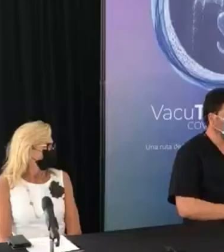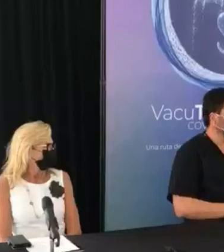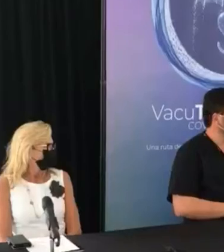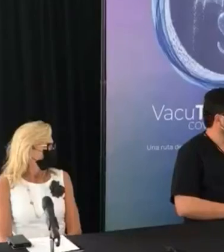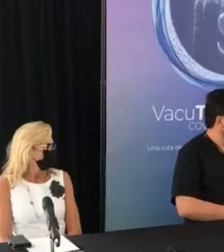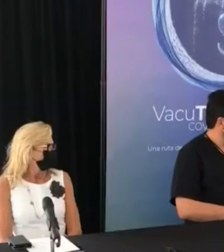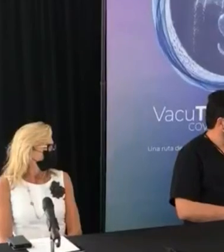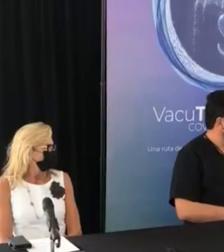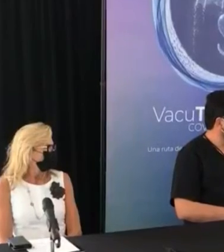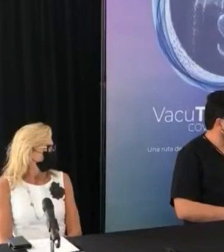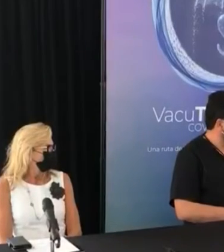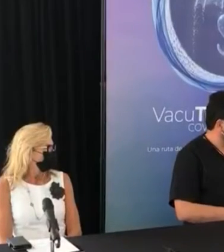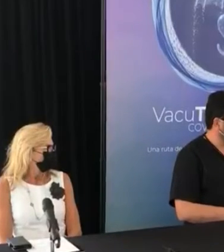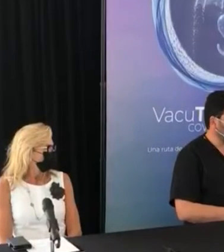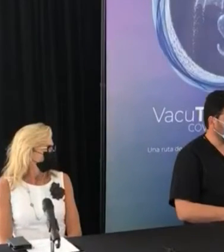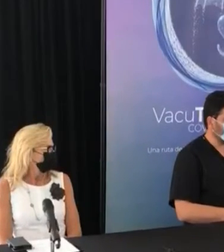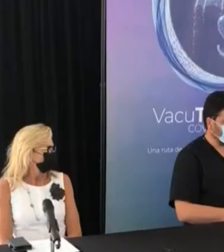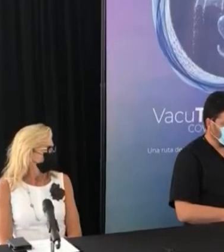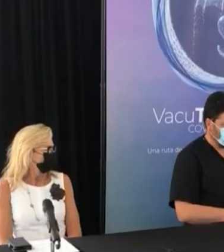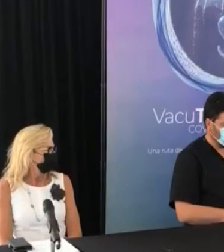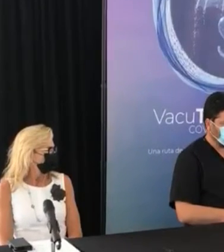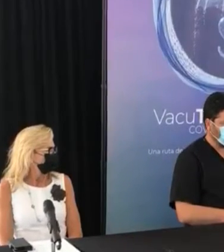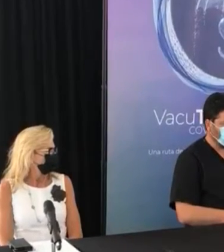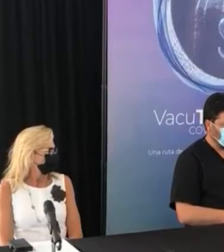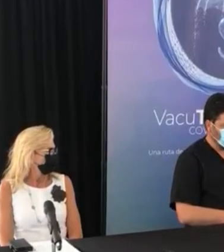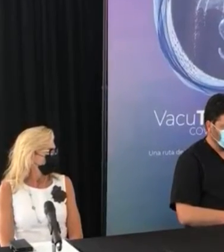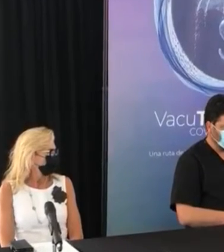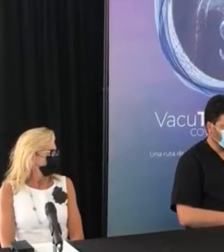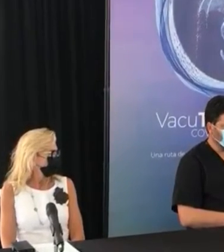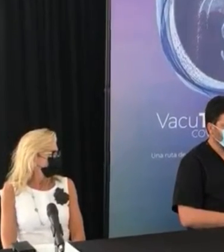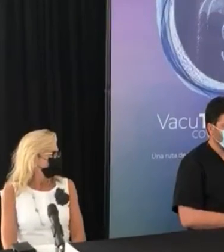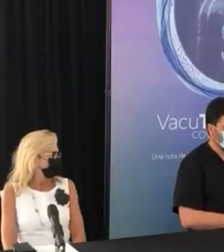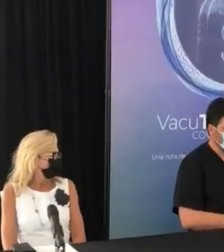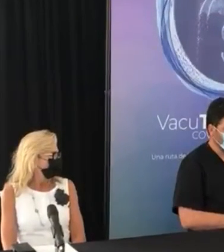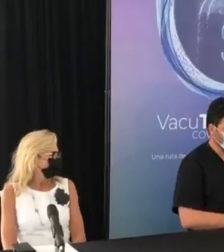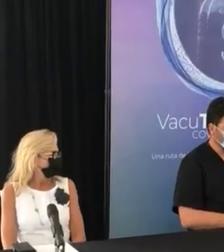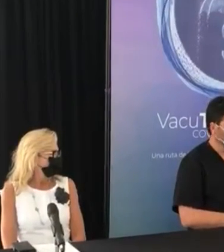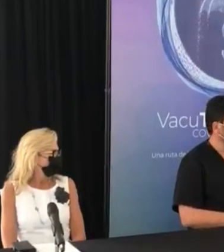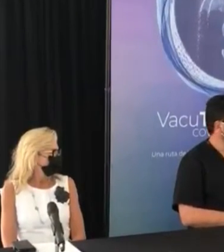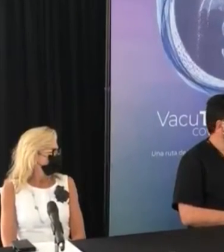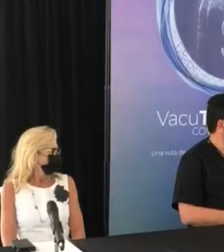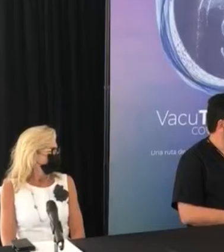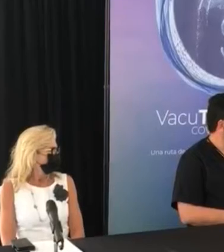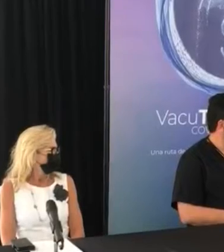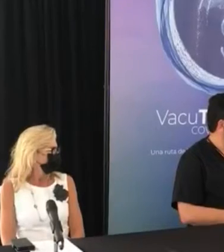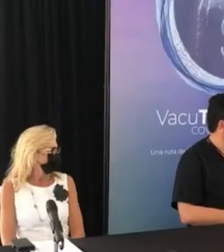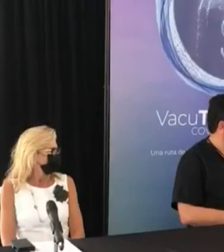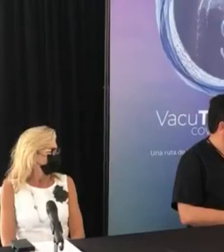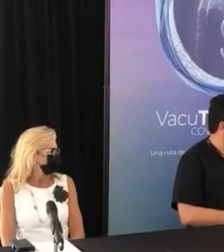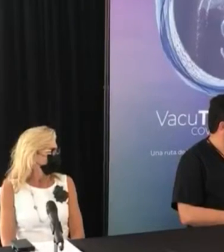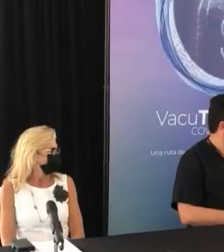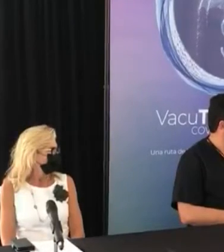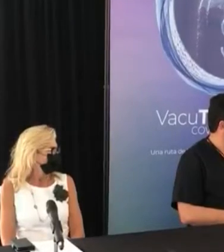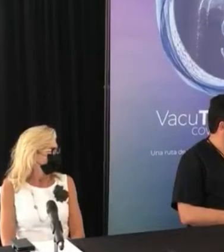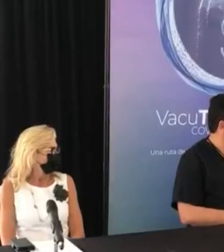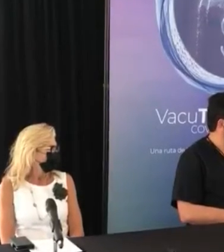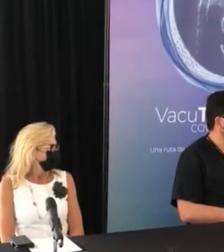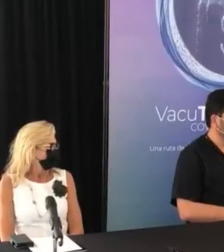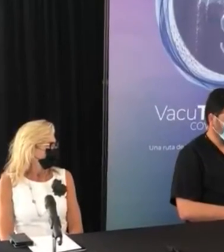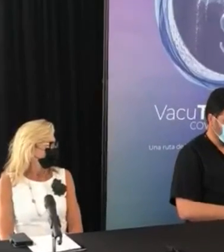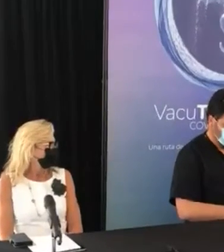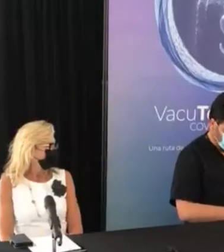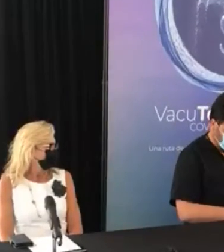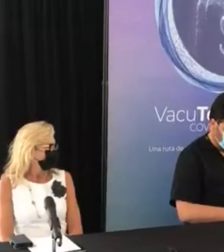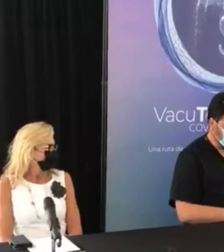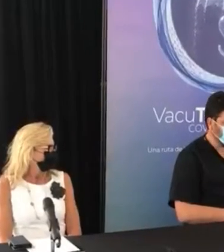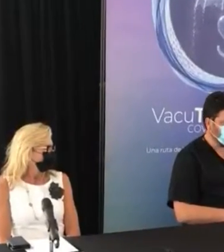antes. Y hay gente que se la está poniendo 5 días después, pero todo el mundo tiene una emergencia. En la emergencia puede estar semanas después y